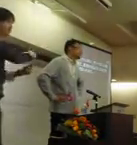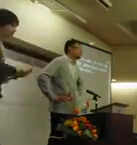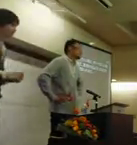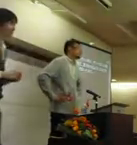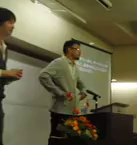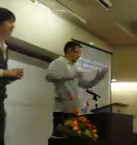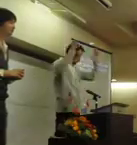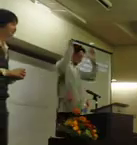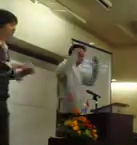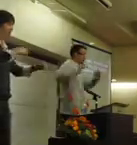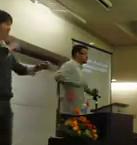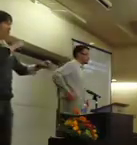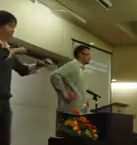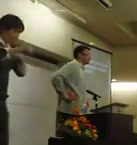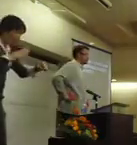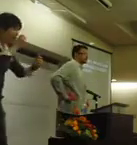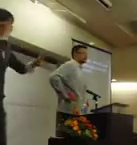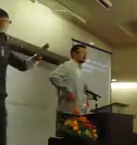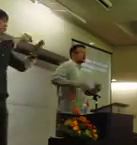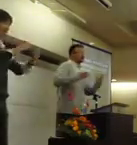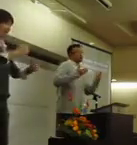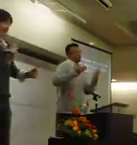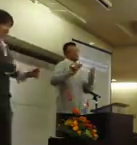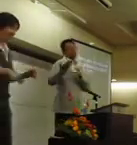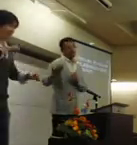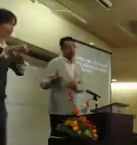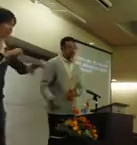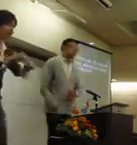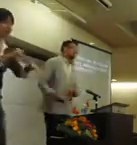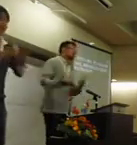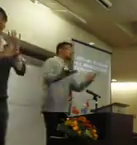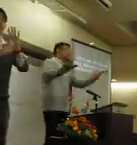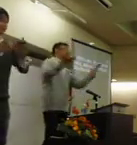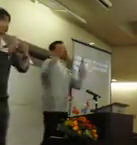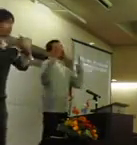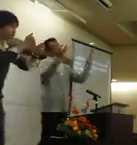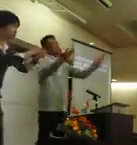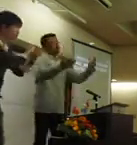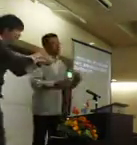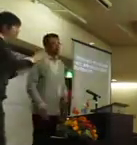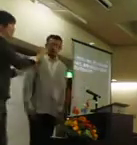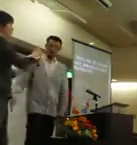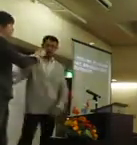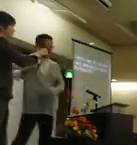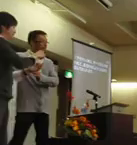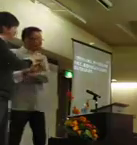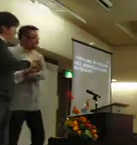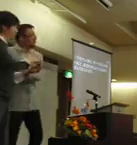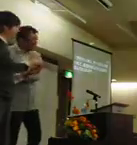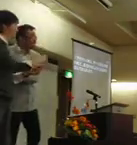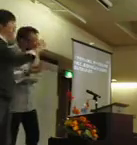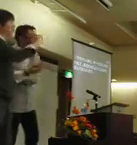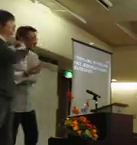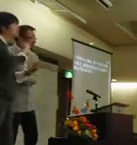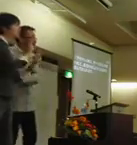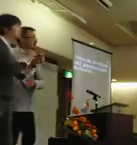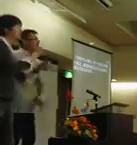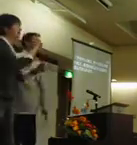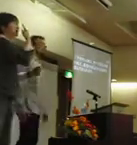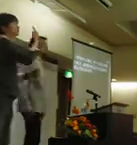行いが証明する、態度が証明する、私の救ってきた身が証明する、この彼もその通